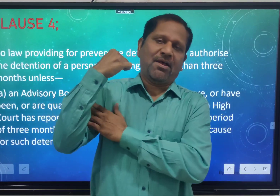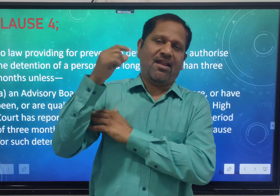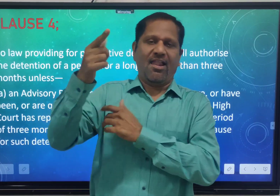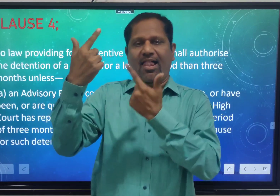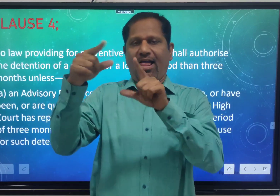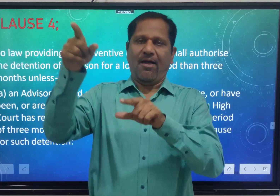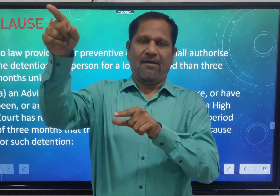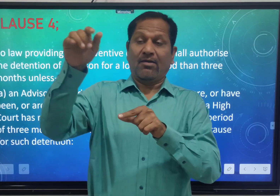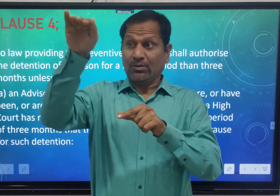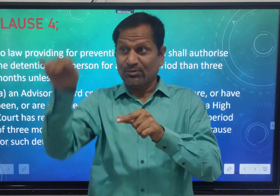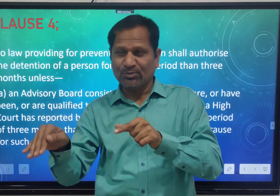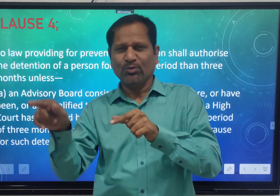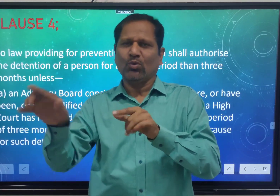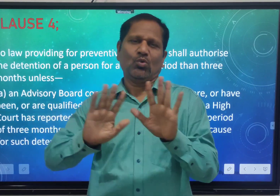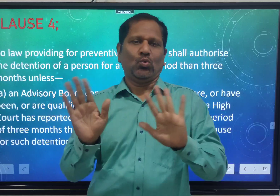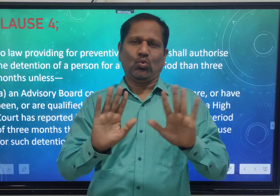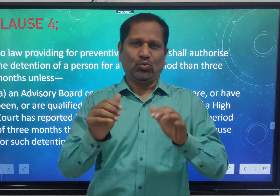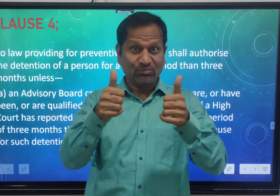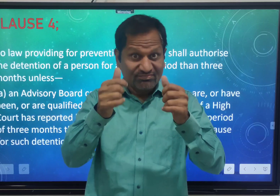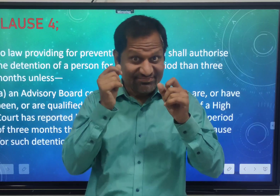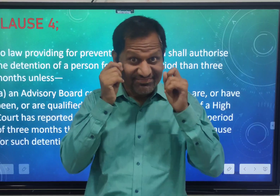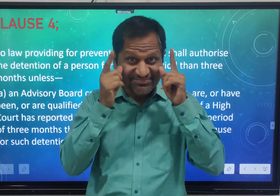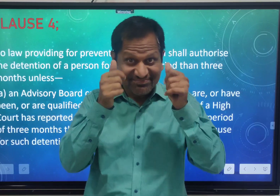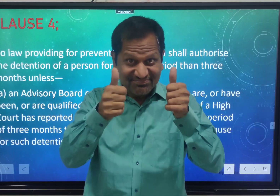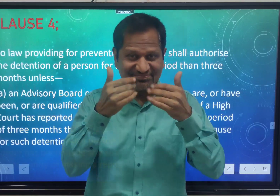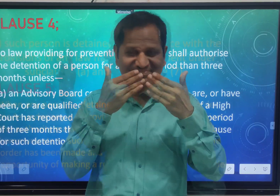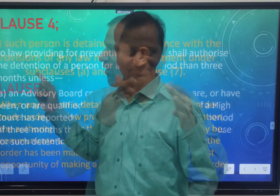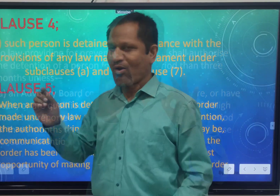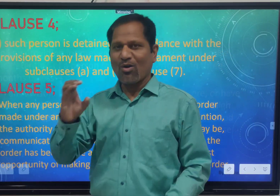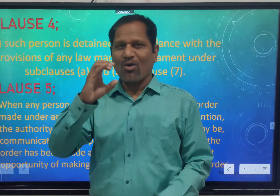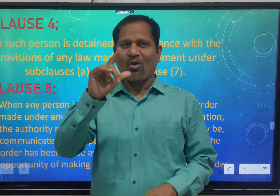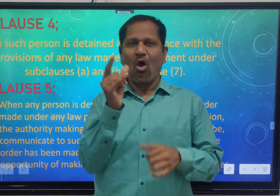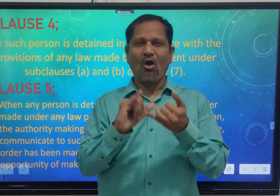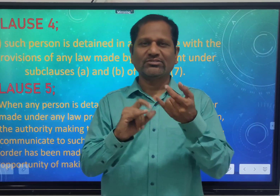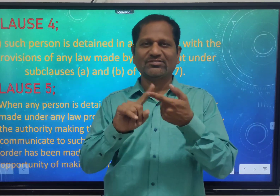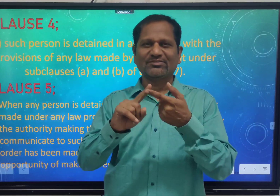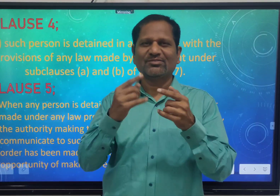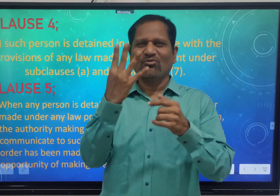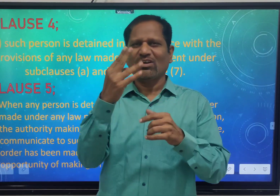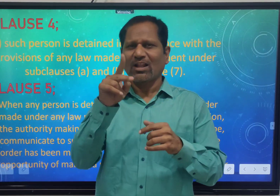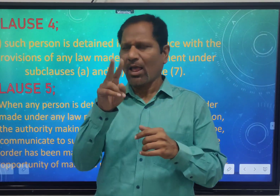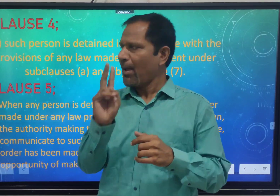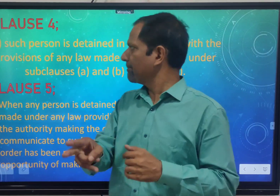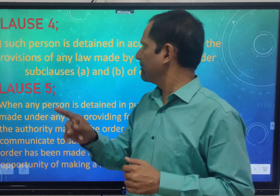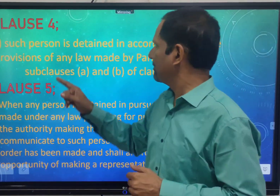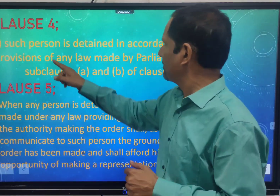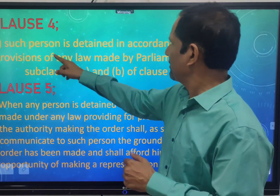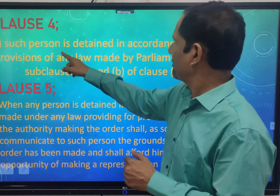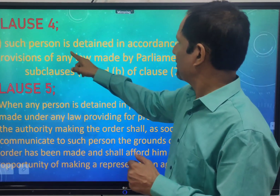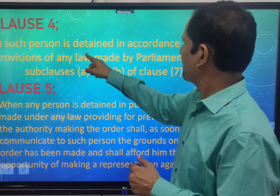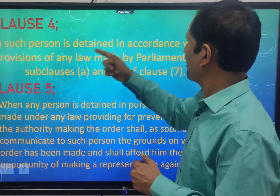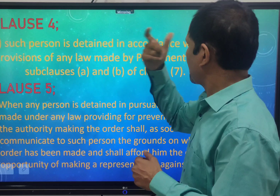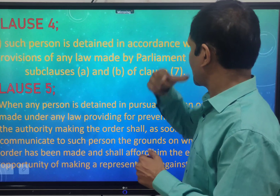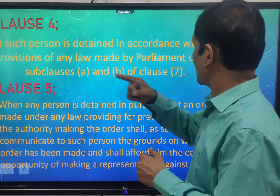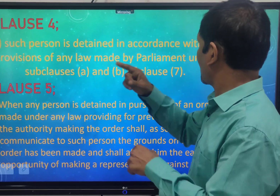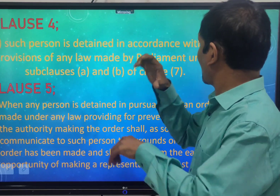जो कि हाई कोर्ट जज रहते हैं और वो उनका ही द्वारा गठित जो होता है, उन्हीं के मार्गदर्शन